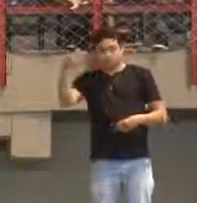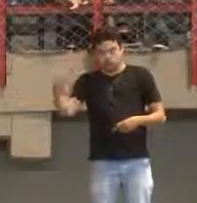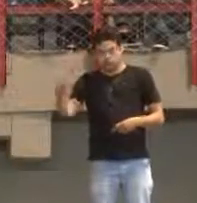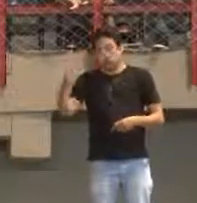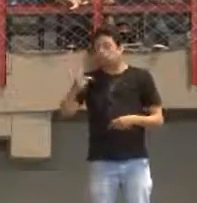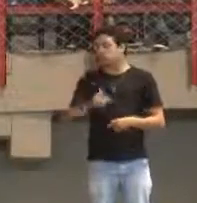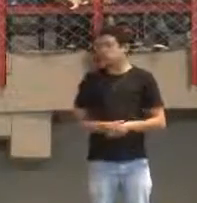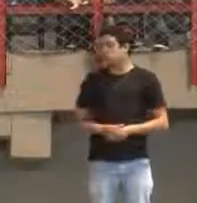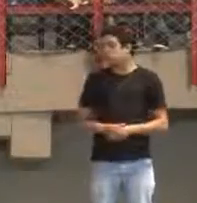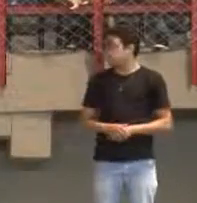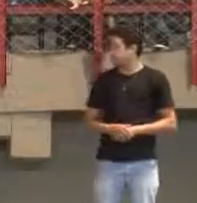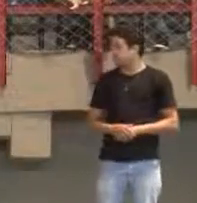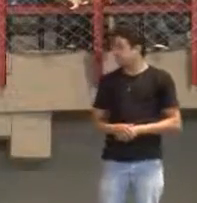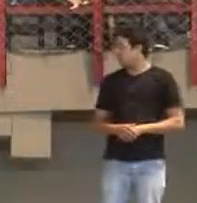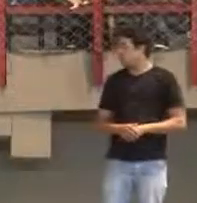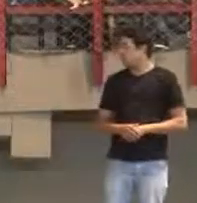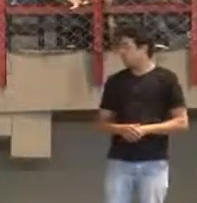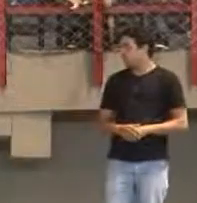Pignatari